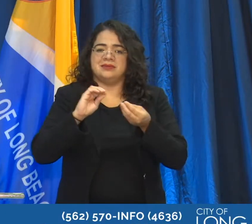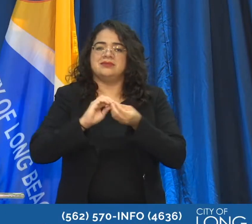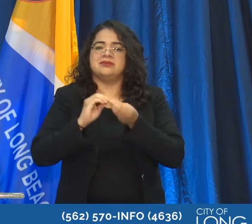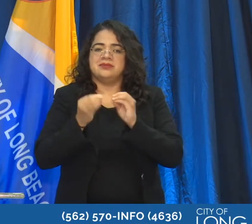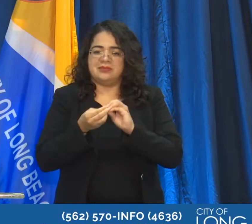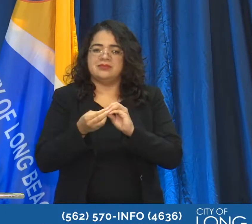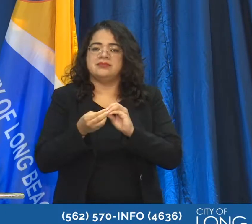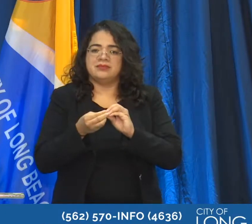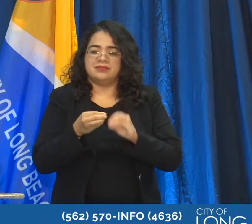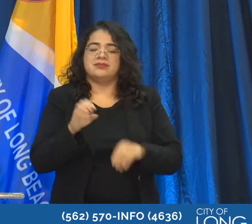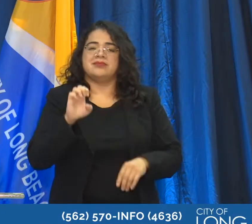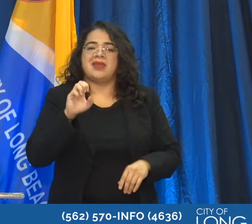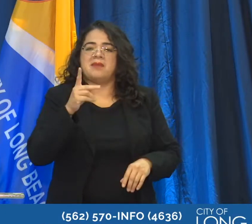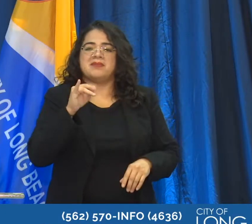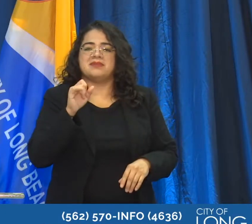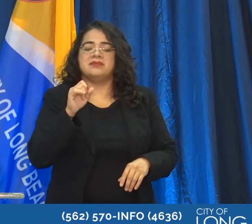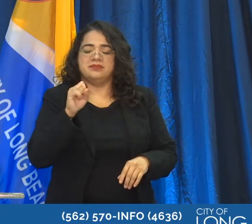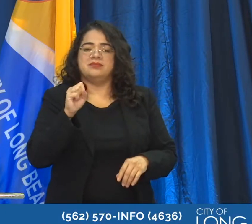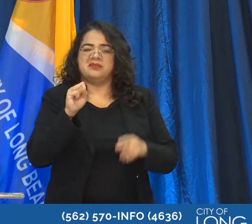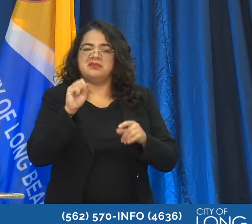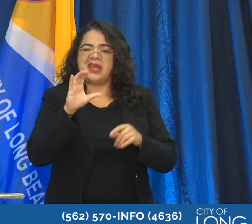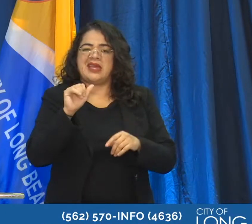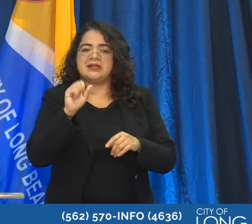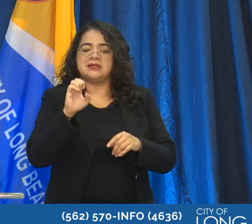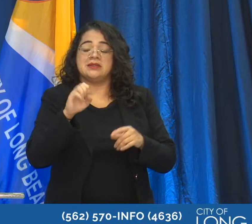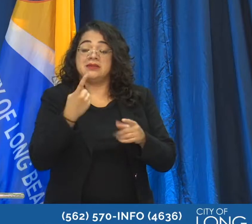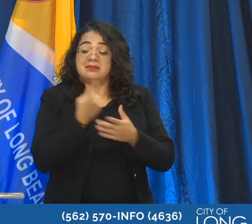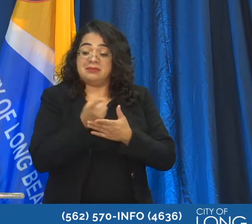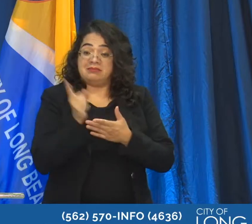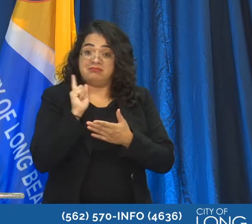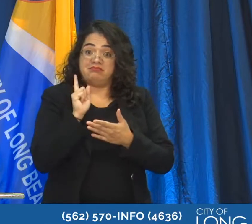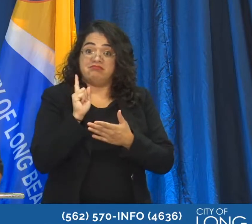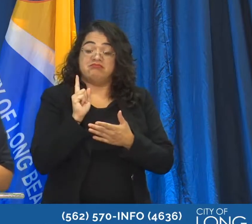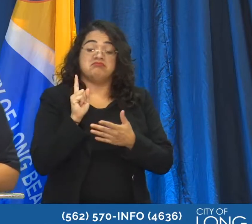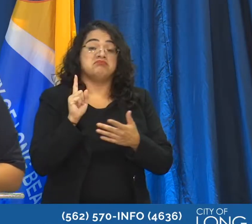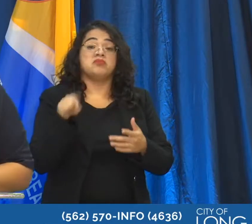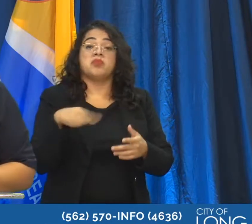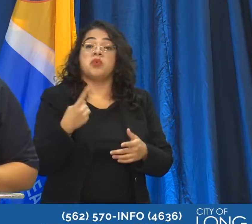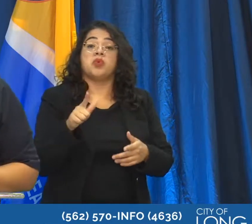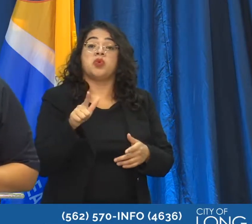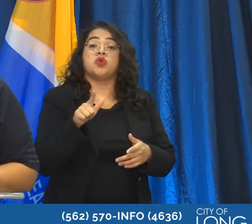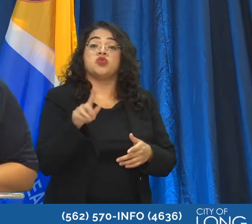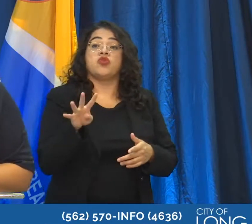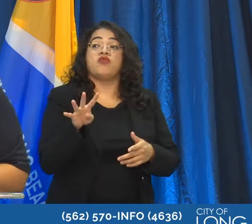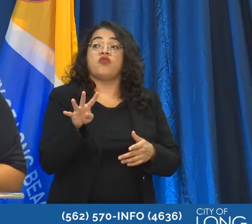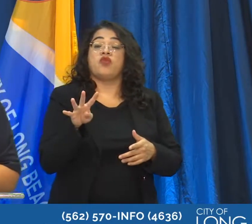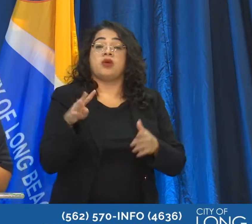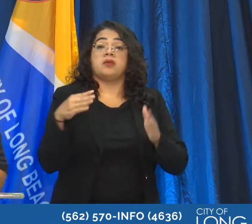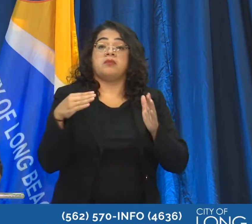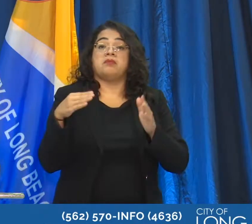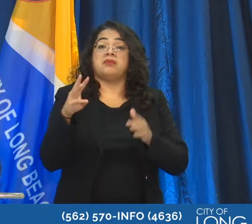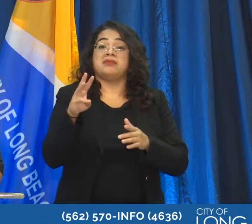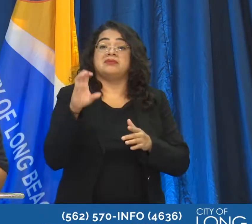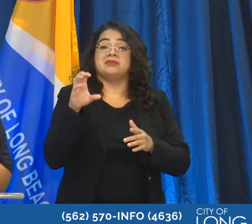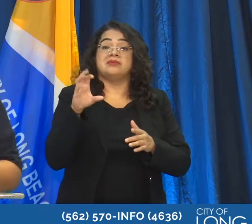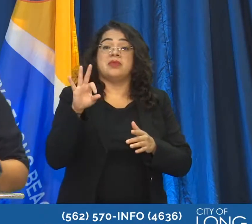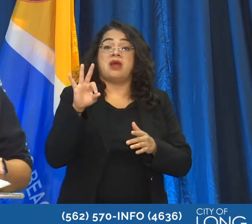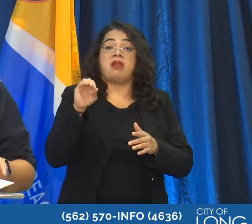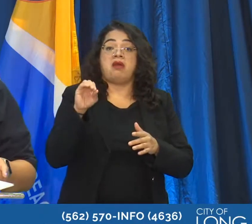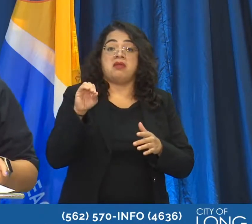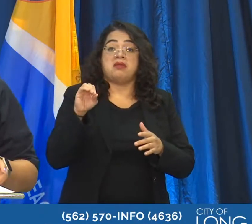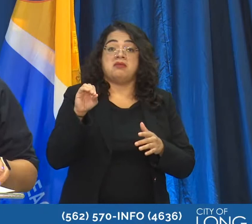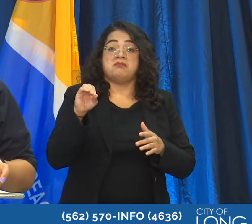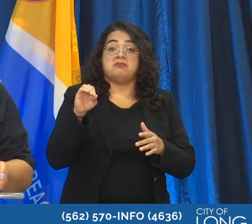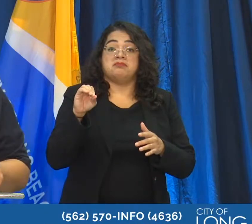casos del coronavirus por fecha de episodio. Hace una semana estábamos a solamente 4,690 casos y